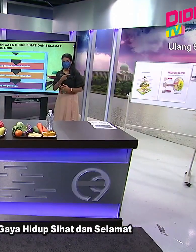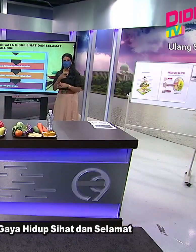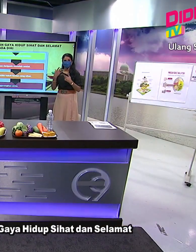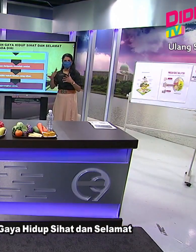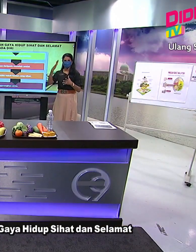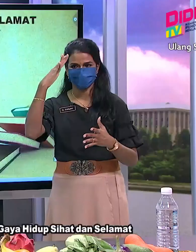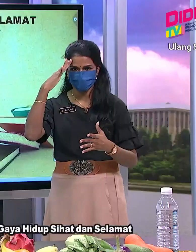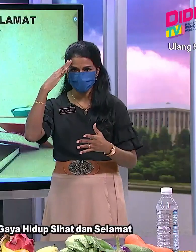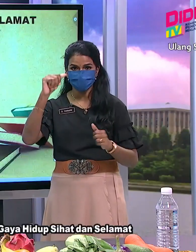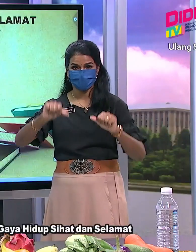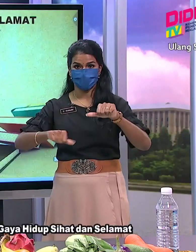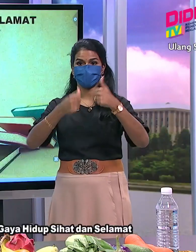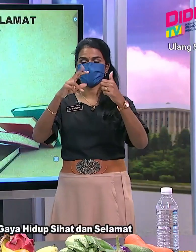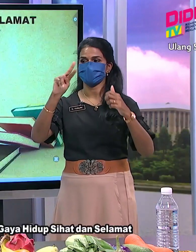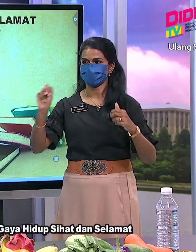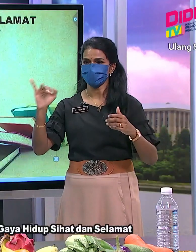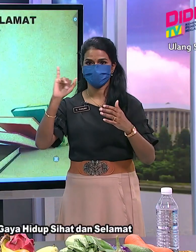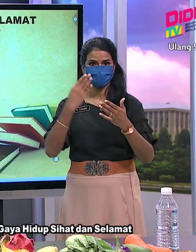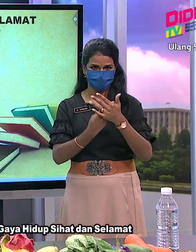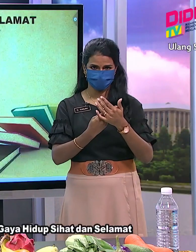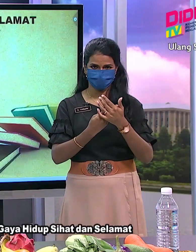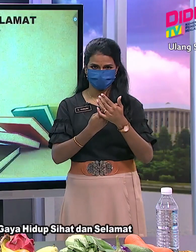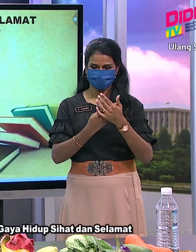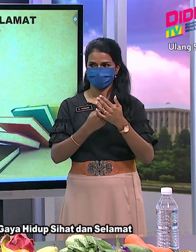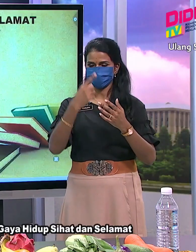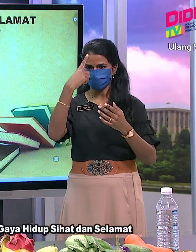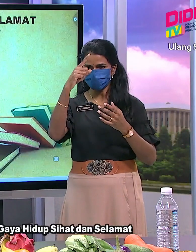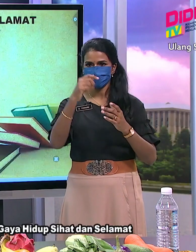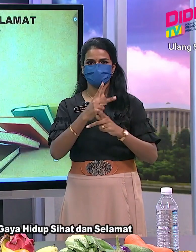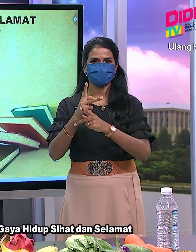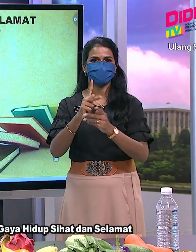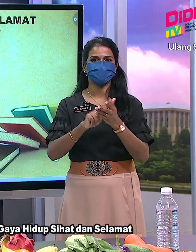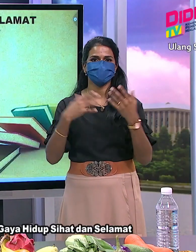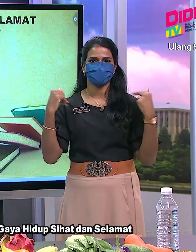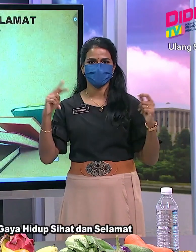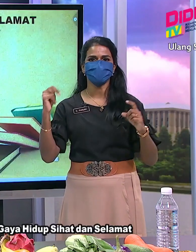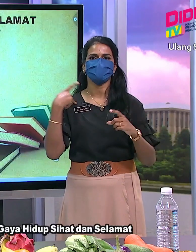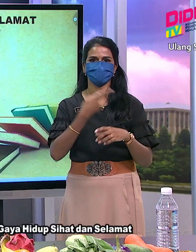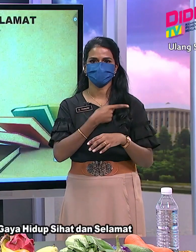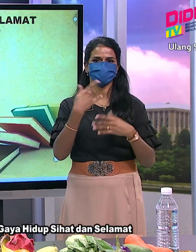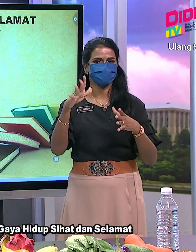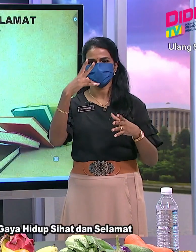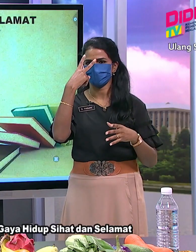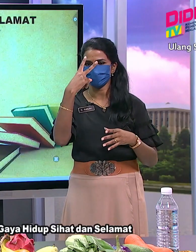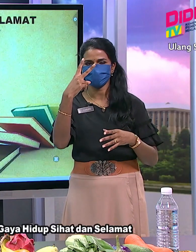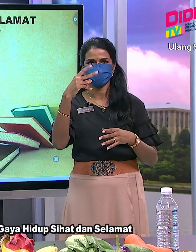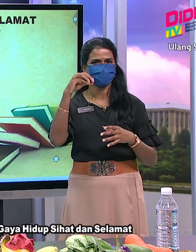Kita sudah tahu amalan yang baik untuk jaga kesihatan kita. Sudah tengok